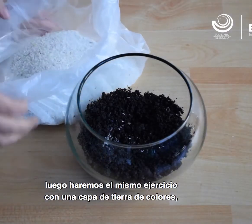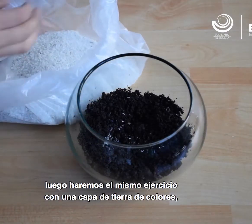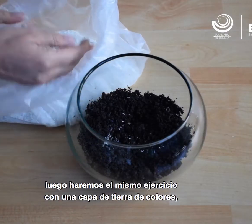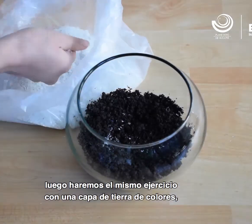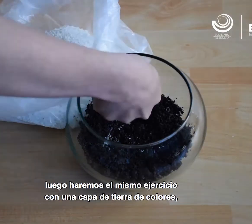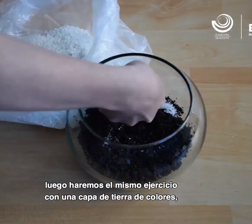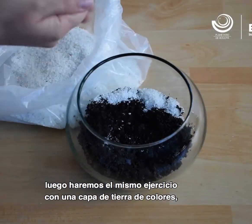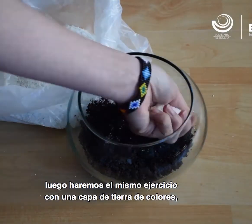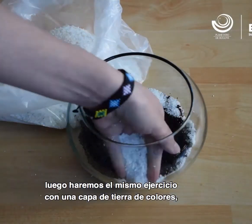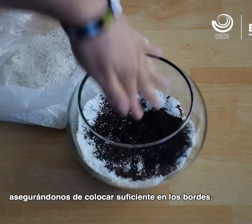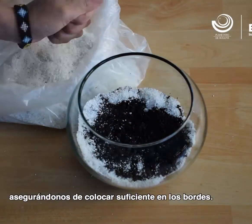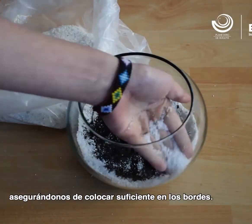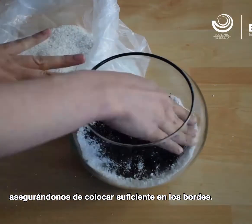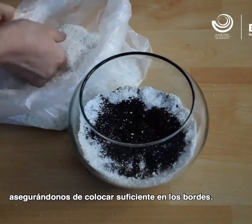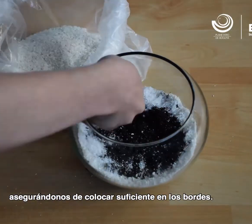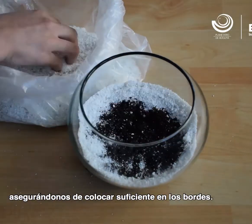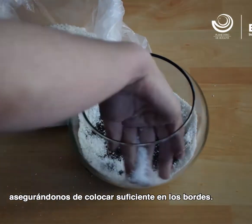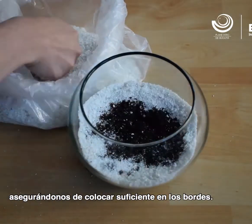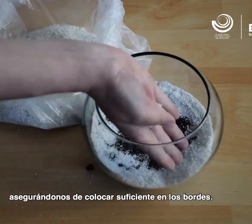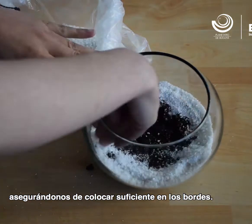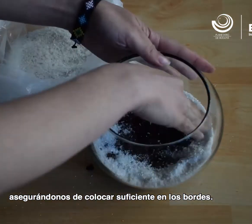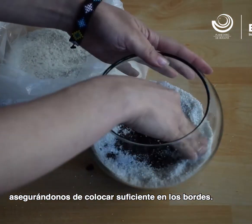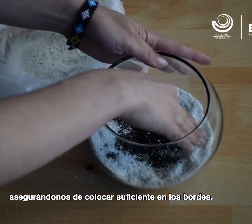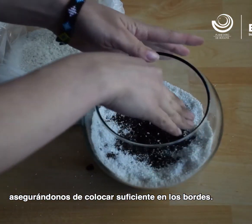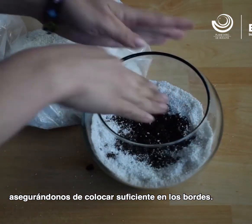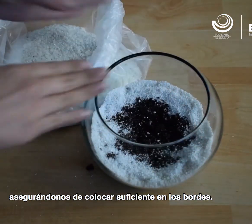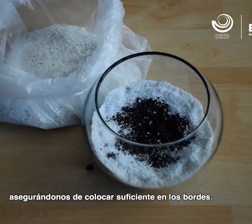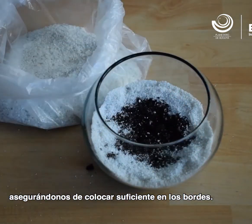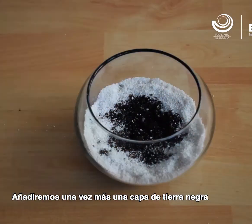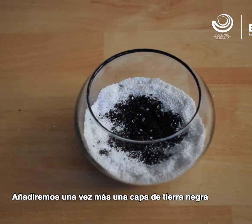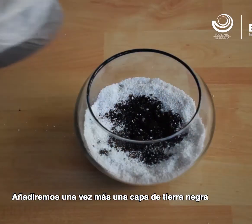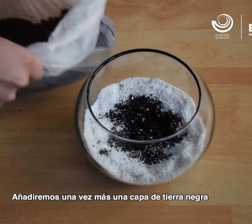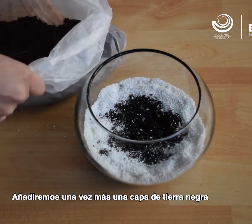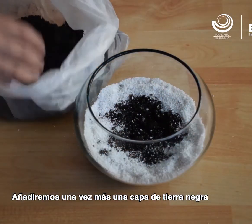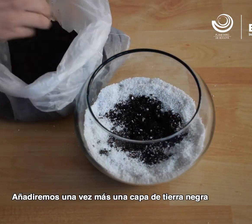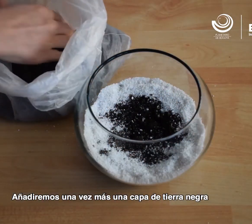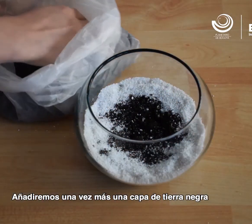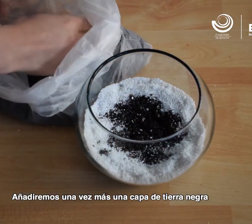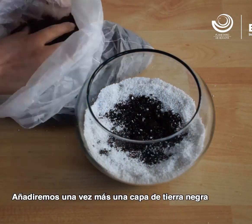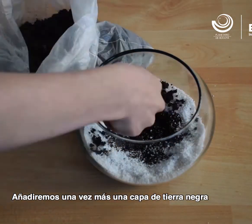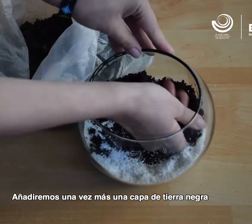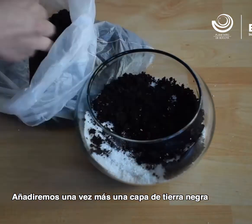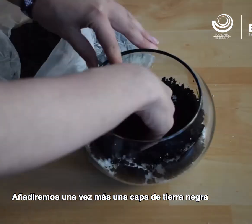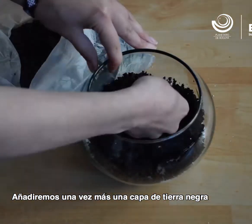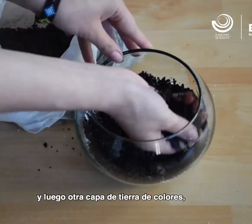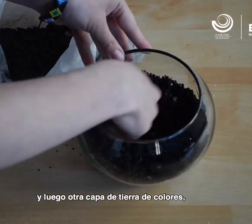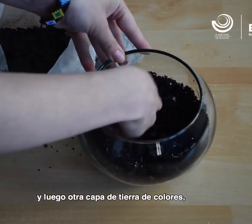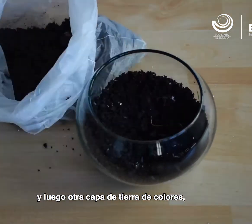una capa de tierra de colores, asegurándonos de colocar suficiente en los bordes. Añadiremos una vez más una capa de tierra negra y luego otra